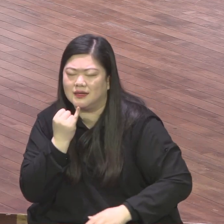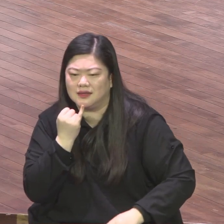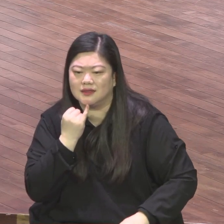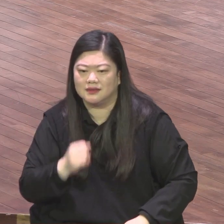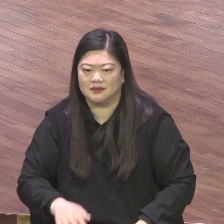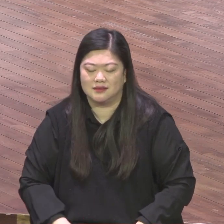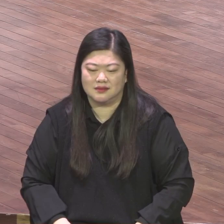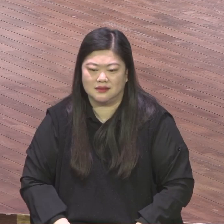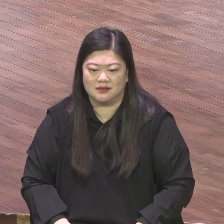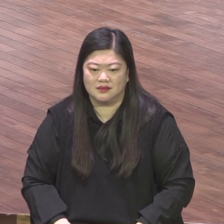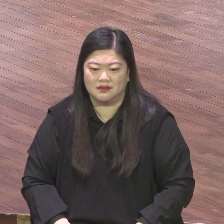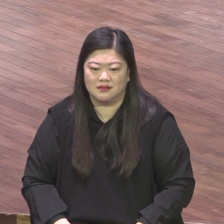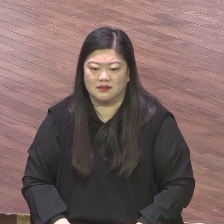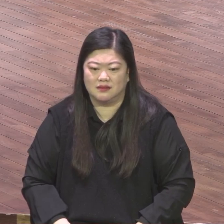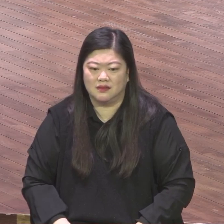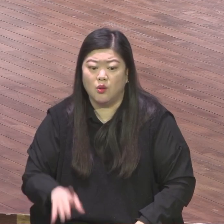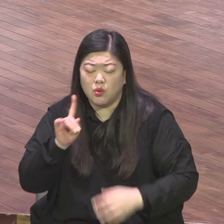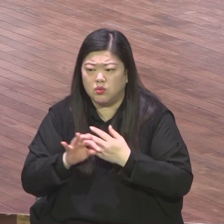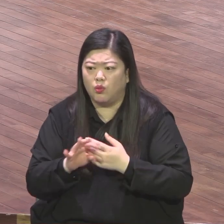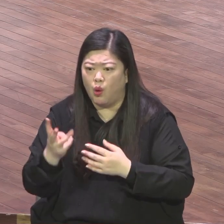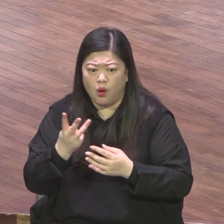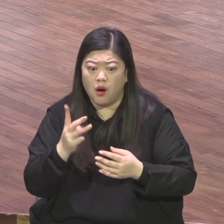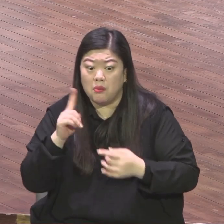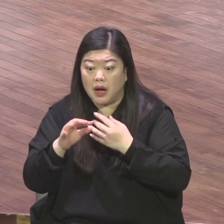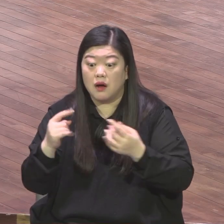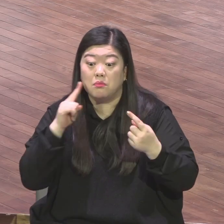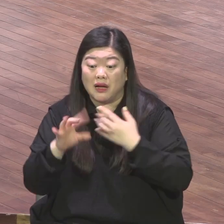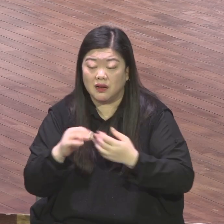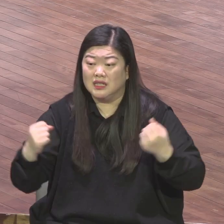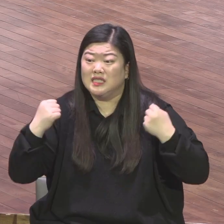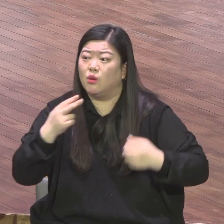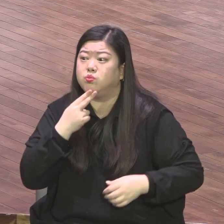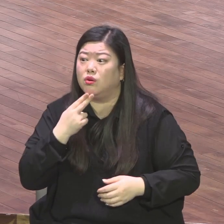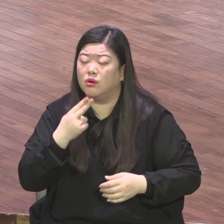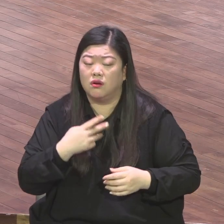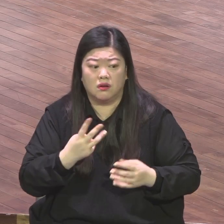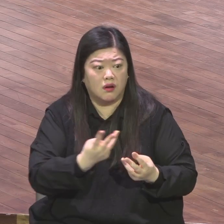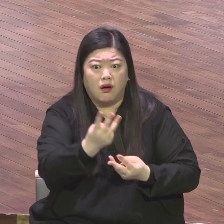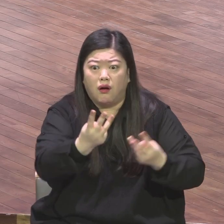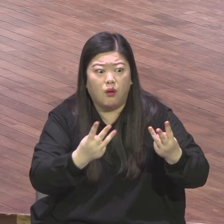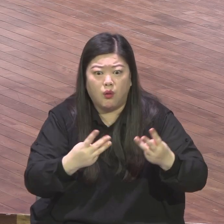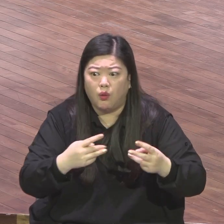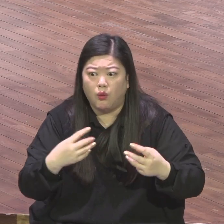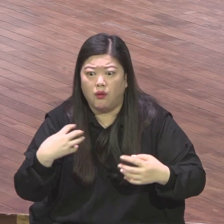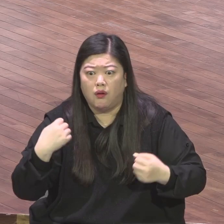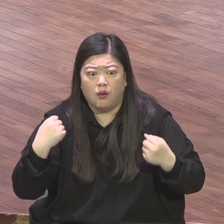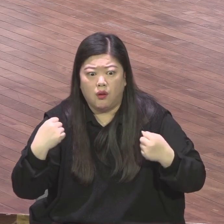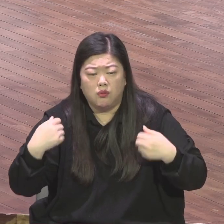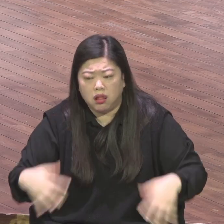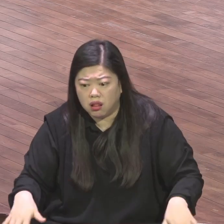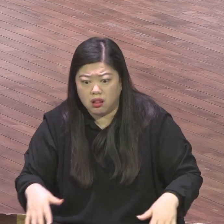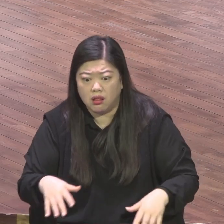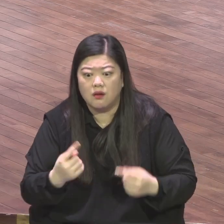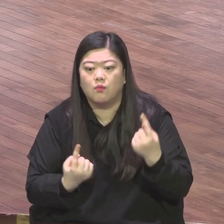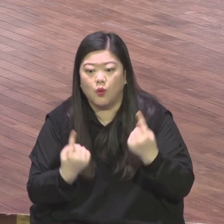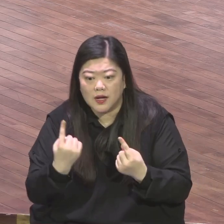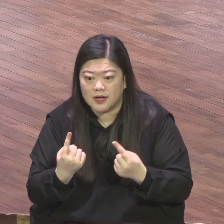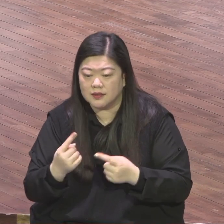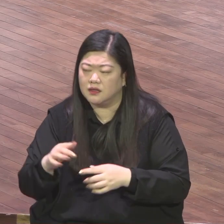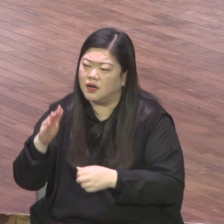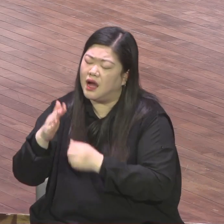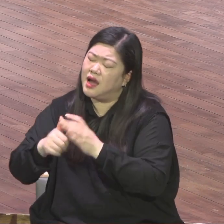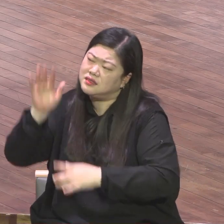내게 이런 거 할 수 있도록 힘 주 보십시오. 그러면 따지세요. 아멘. 난 못하겠는데 자꾸 하라니까 힘